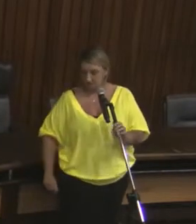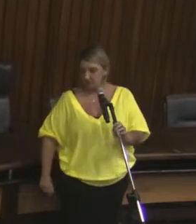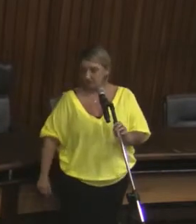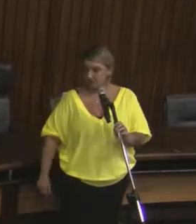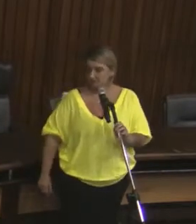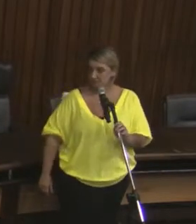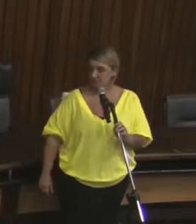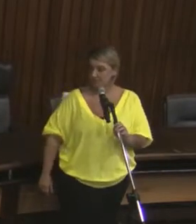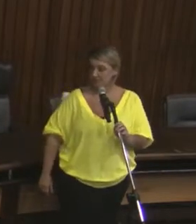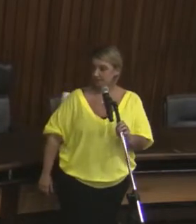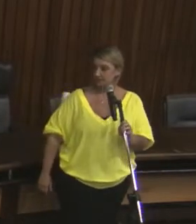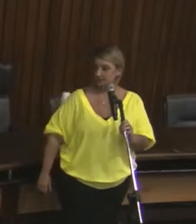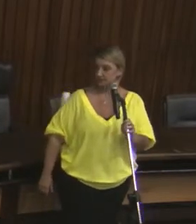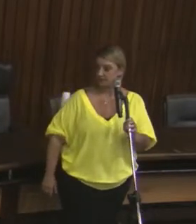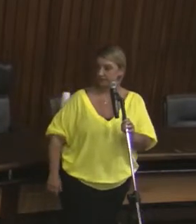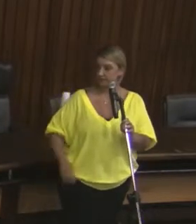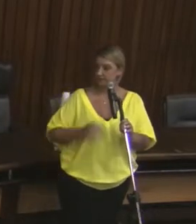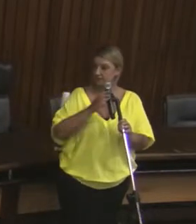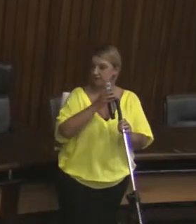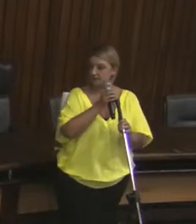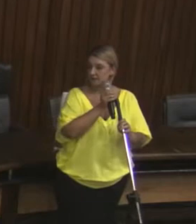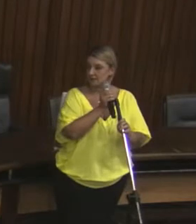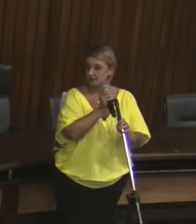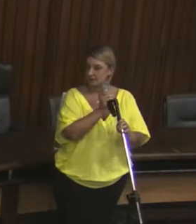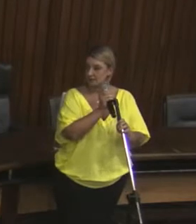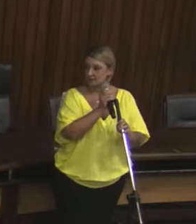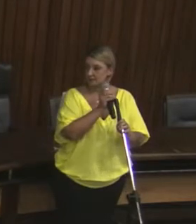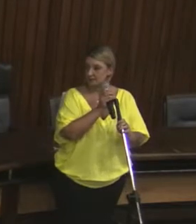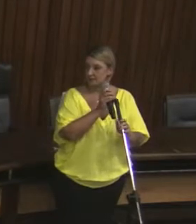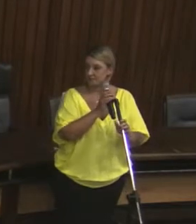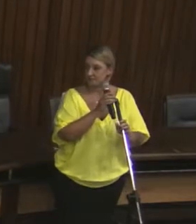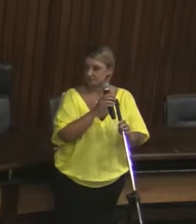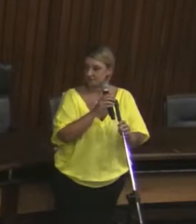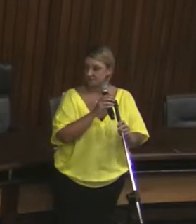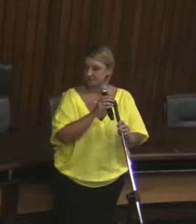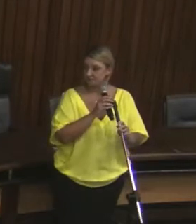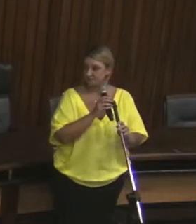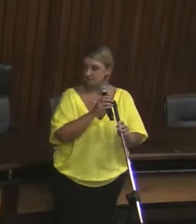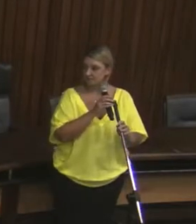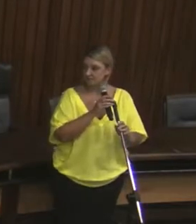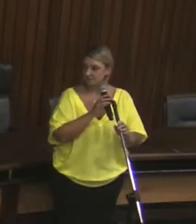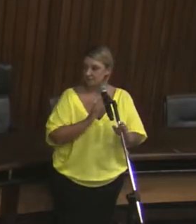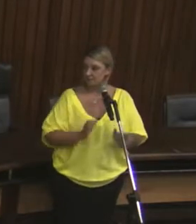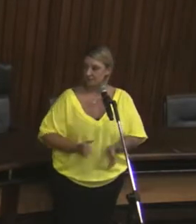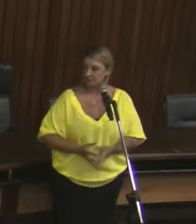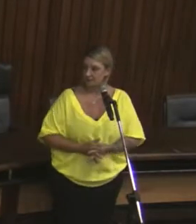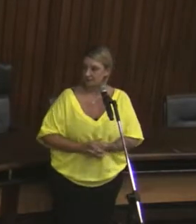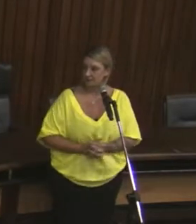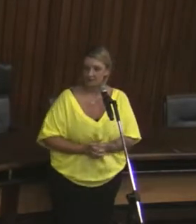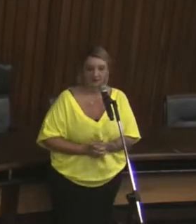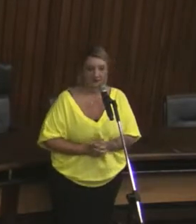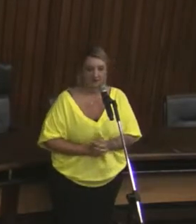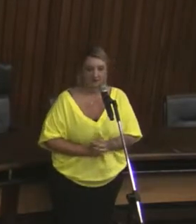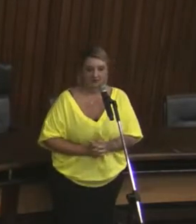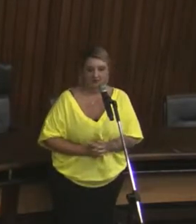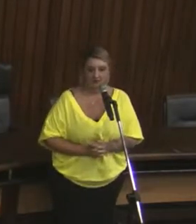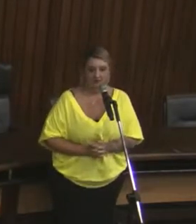os móveis. Vale a pena vocês visitarem. Eles têm os momentos que eles permitem a visitação. Se um dia